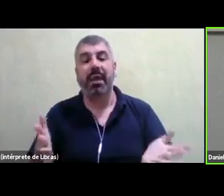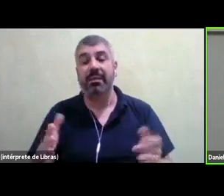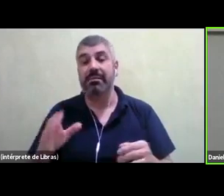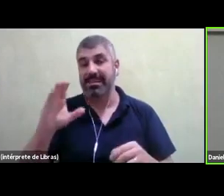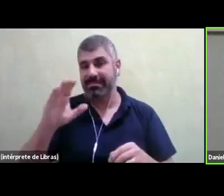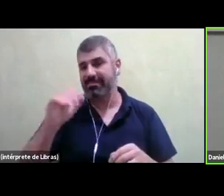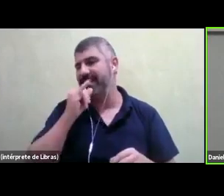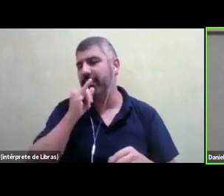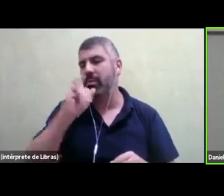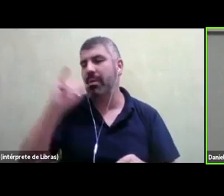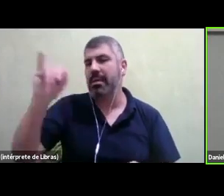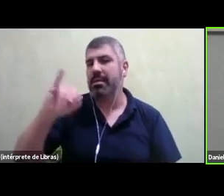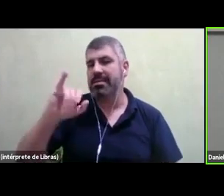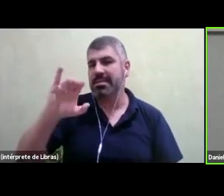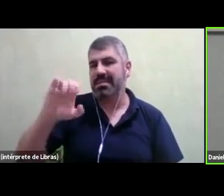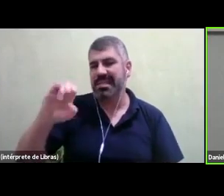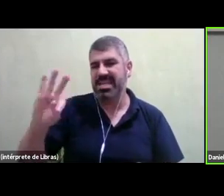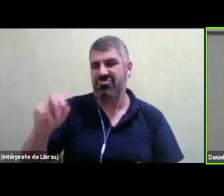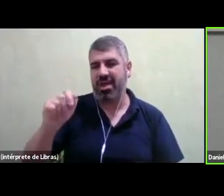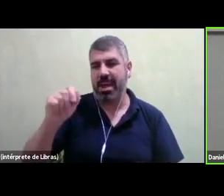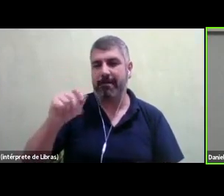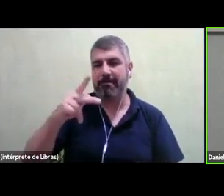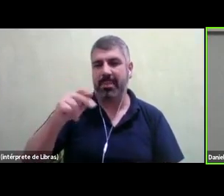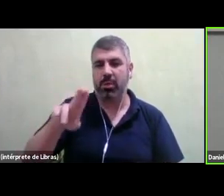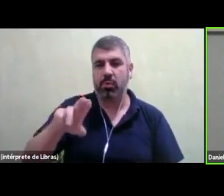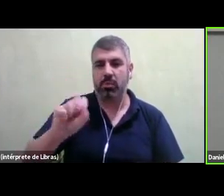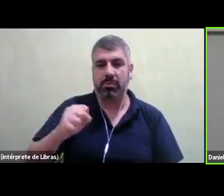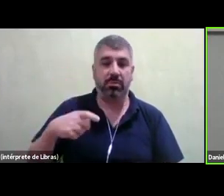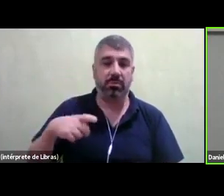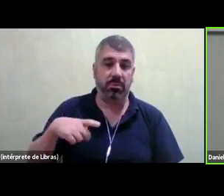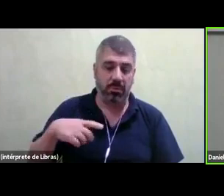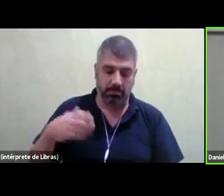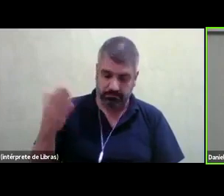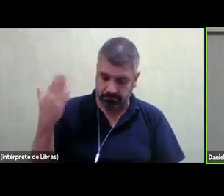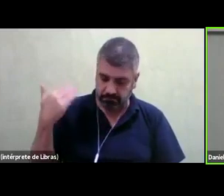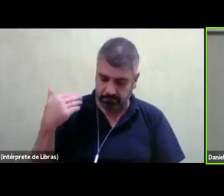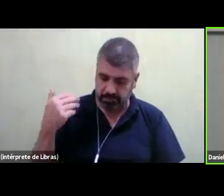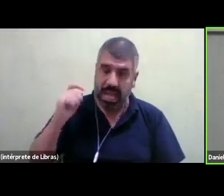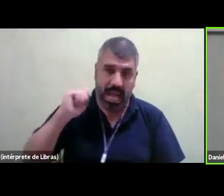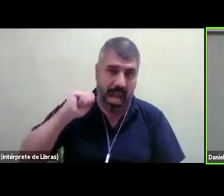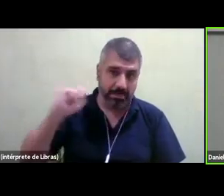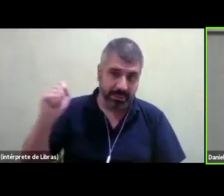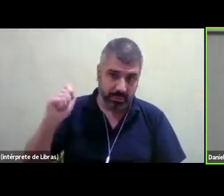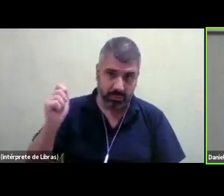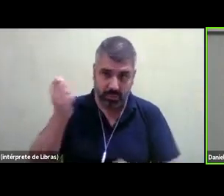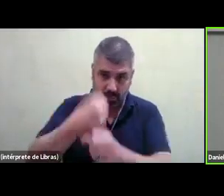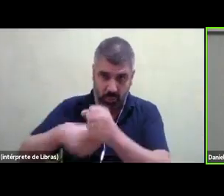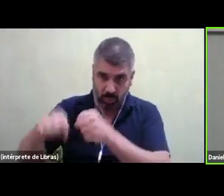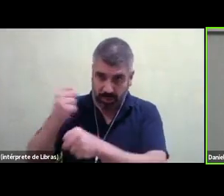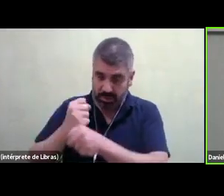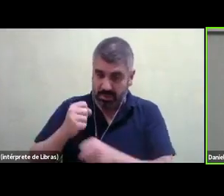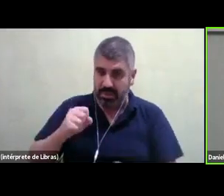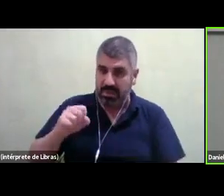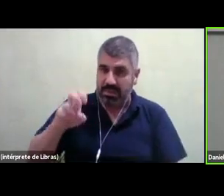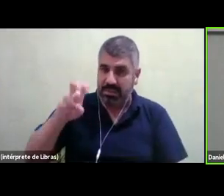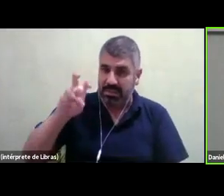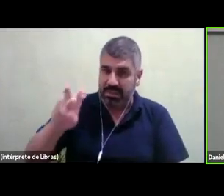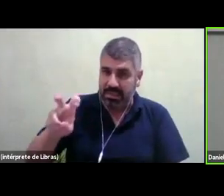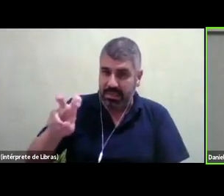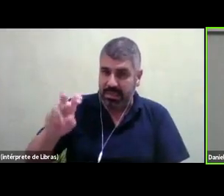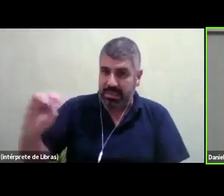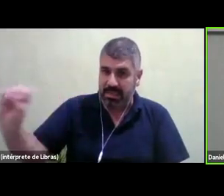por exemplo, nós tínhamos, em abril do ano passado, cerca de 500